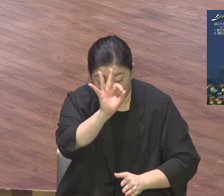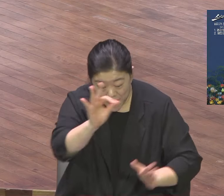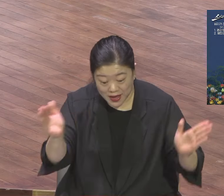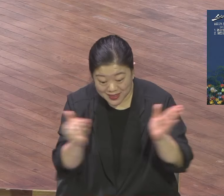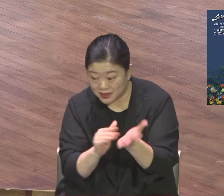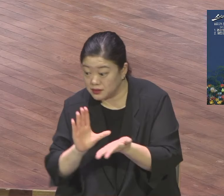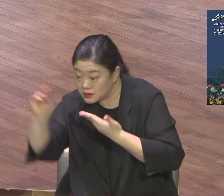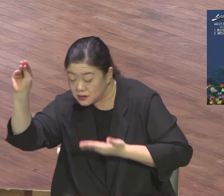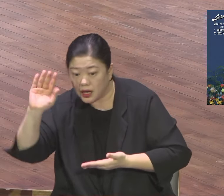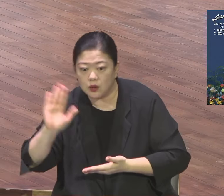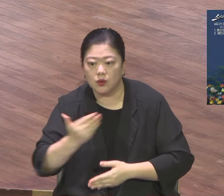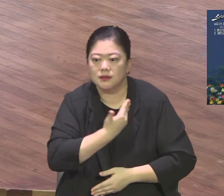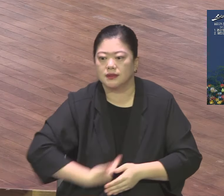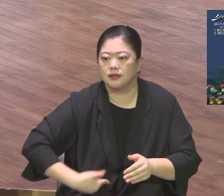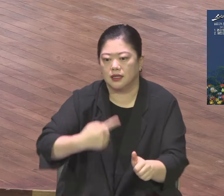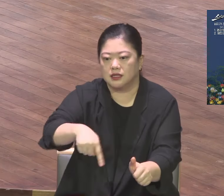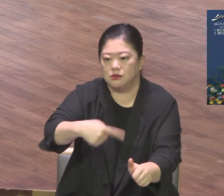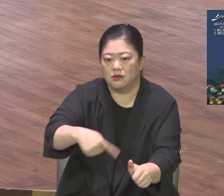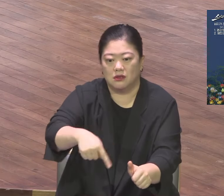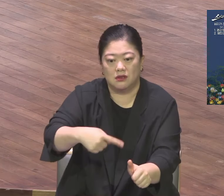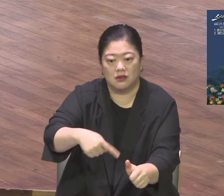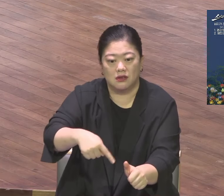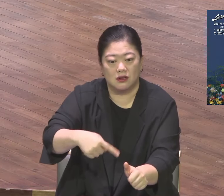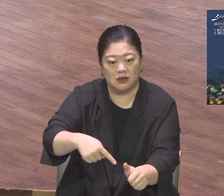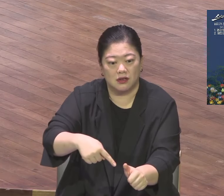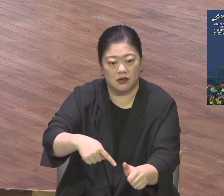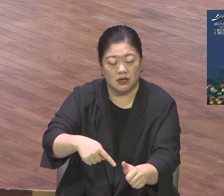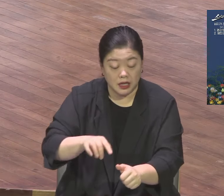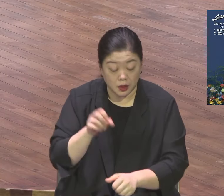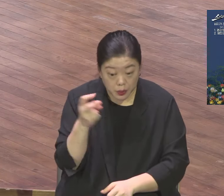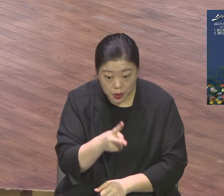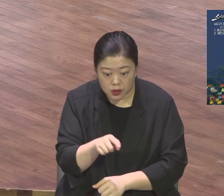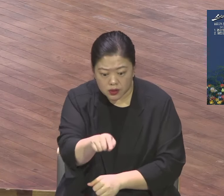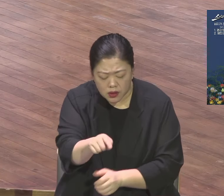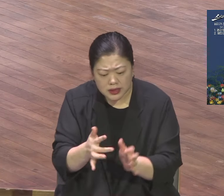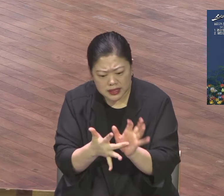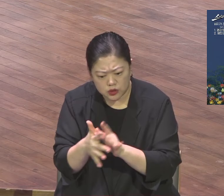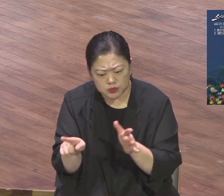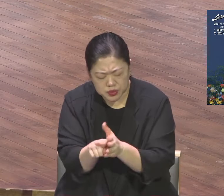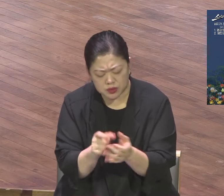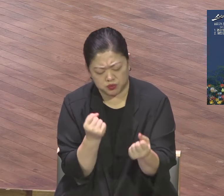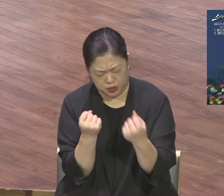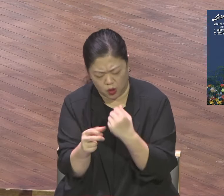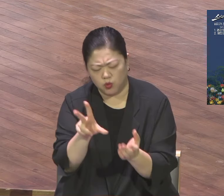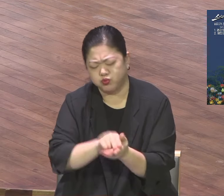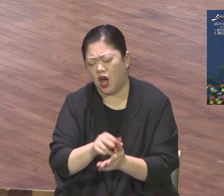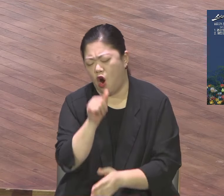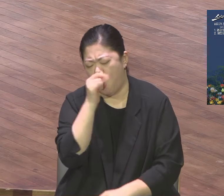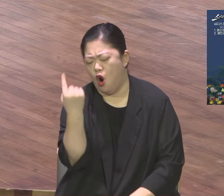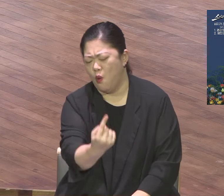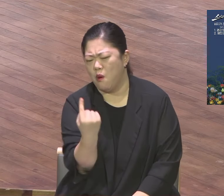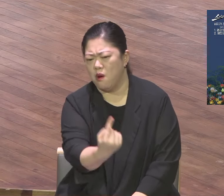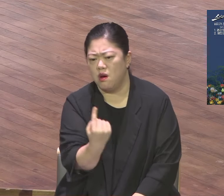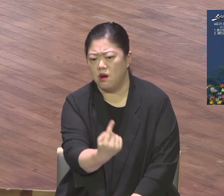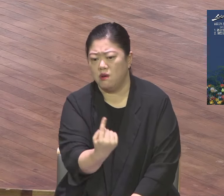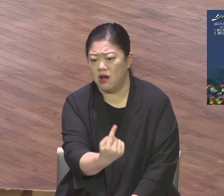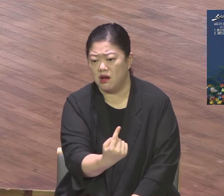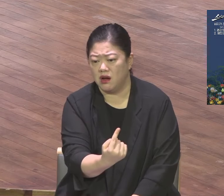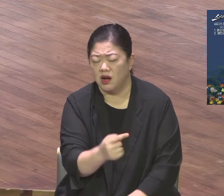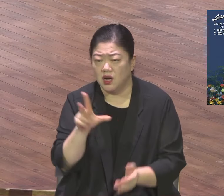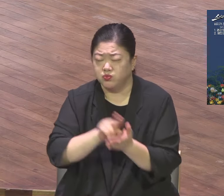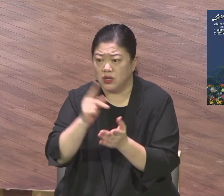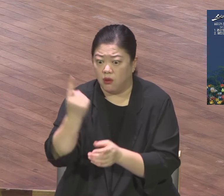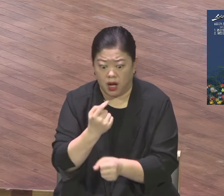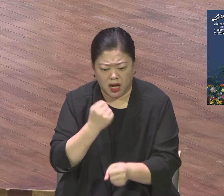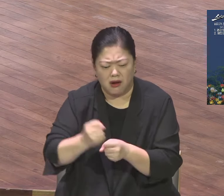신앙생활을 하다 보면 원치 않는 환난과 핍박, 억울함이 생긴단 말이에요. 그것이 많을 것이다.